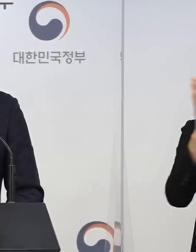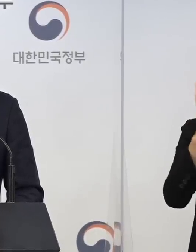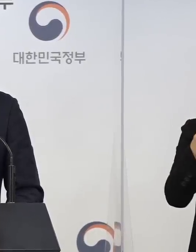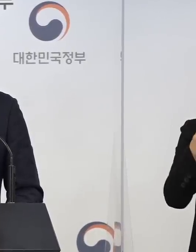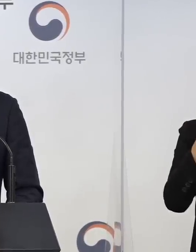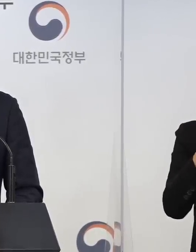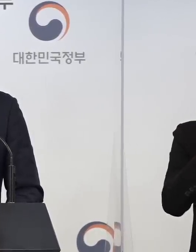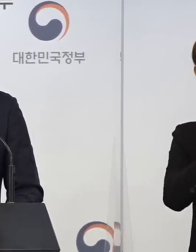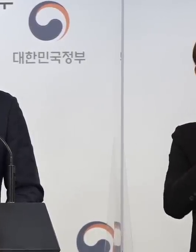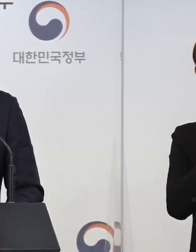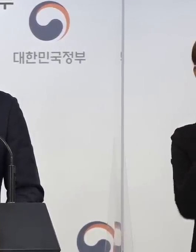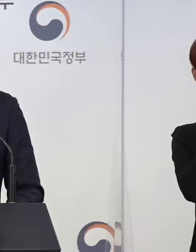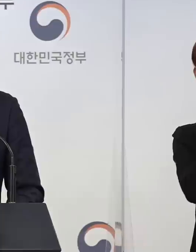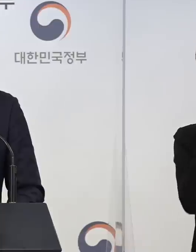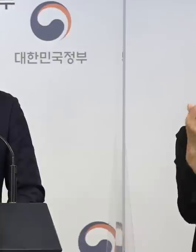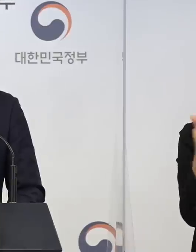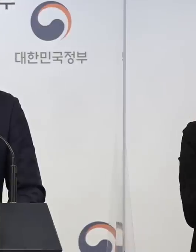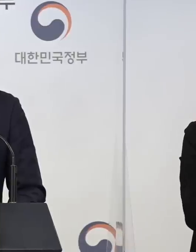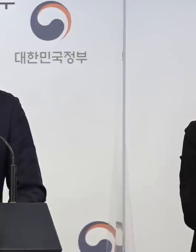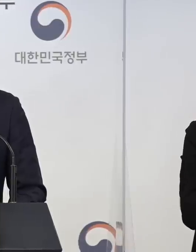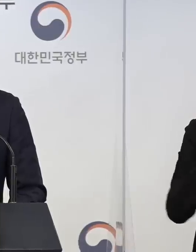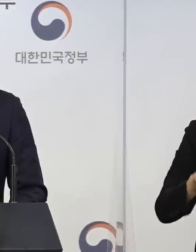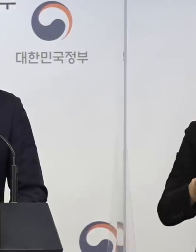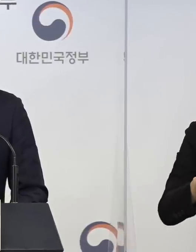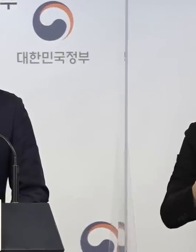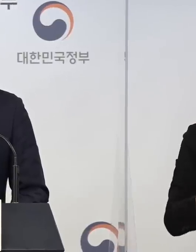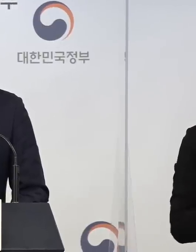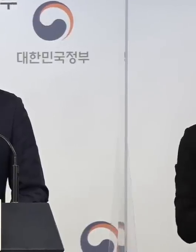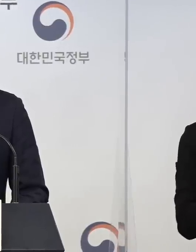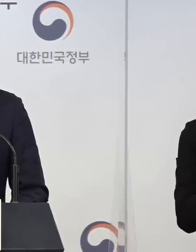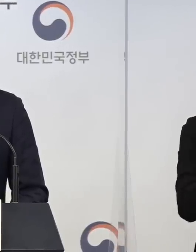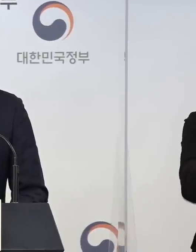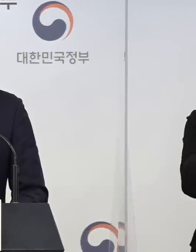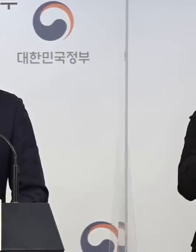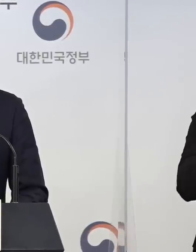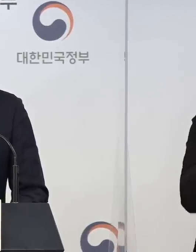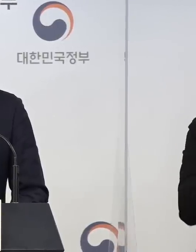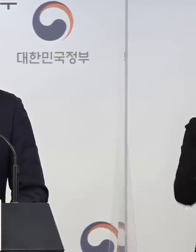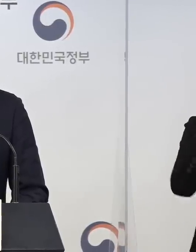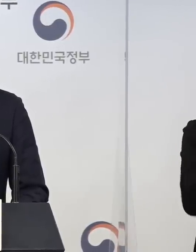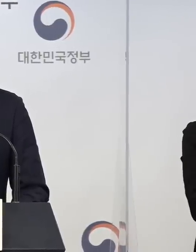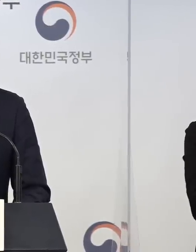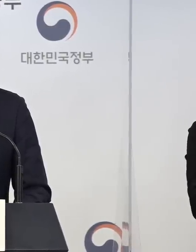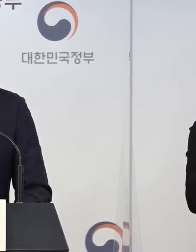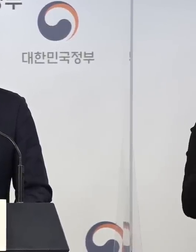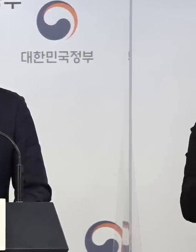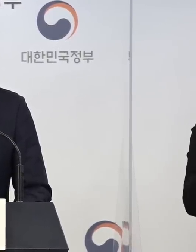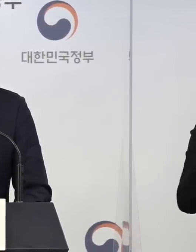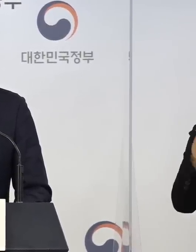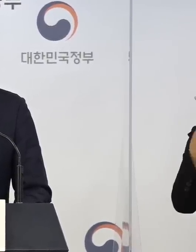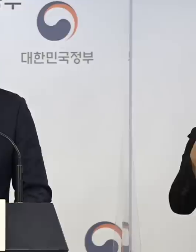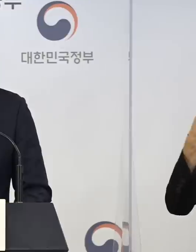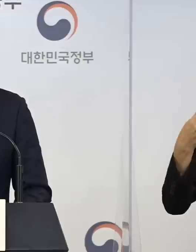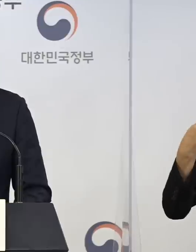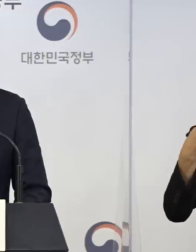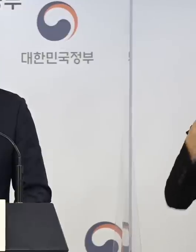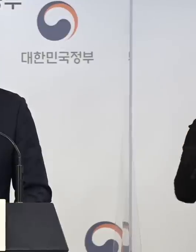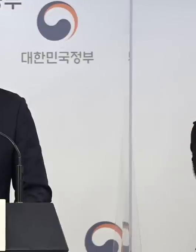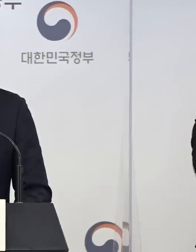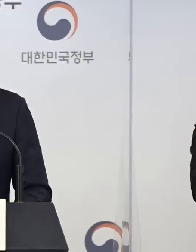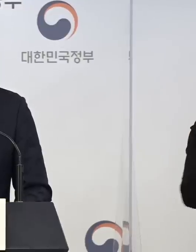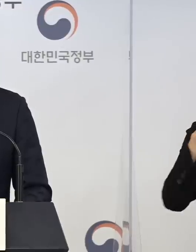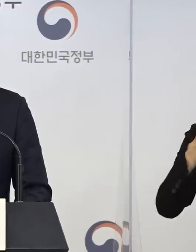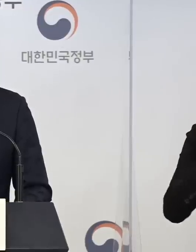데이터를 확인한 결과 다누리는 현재 초속 1.62km의 속도로 약 2시간마다 달을